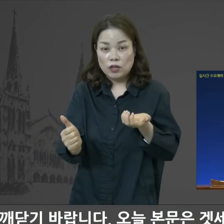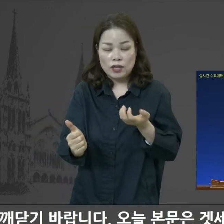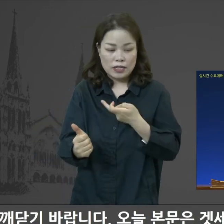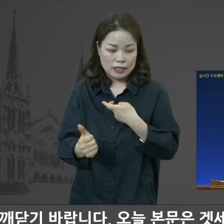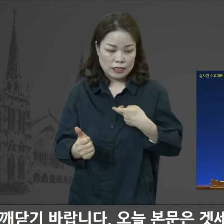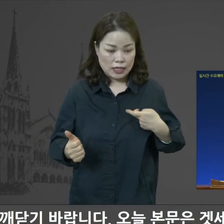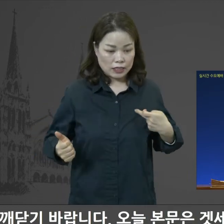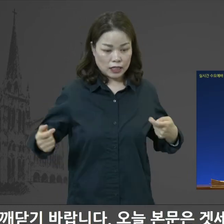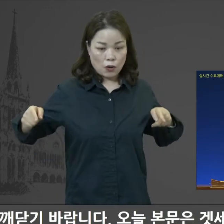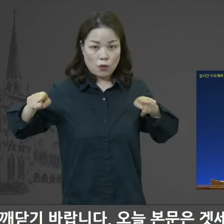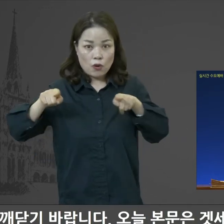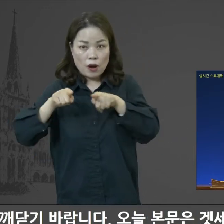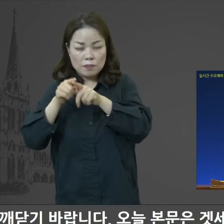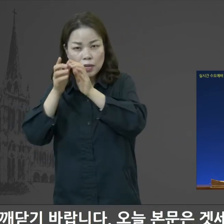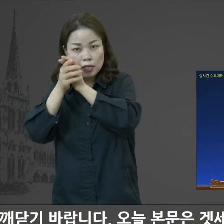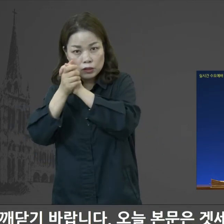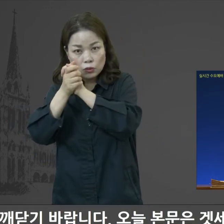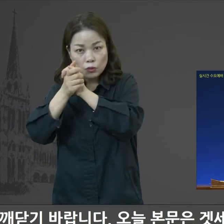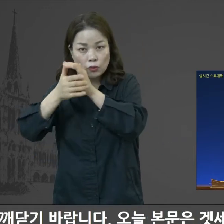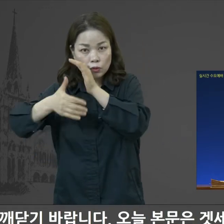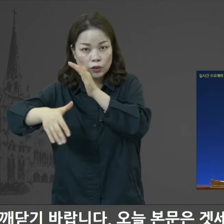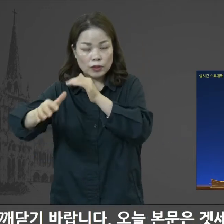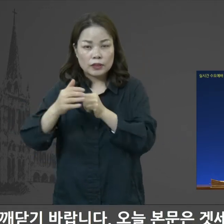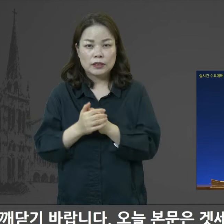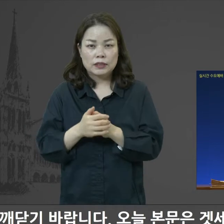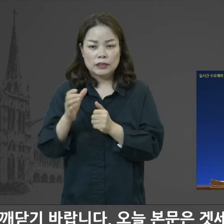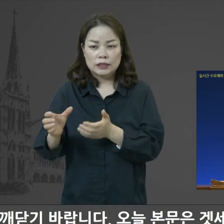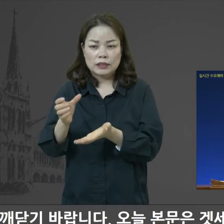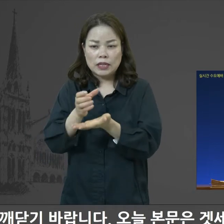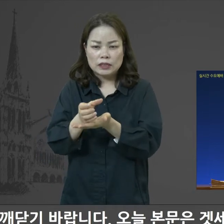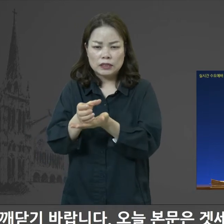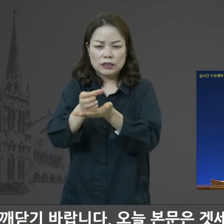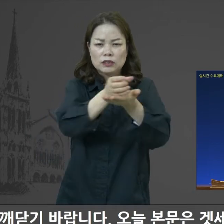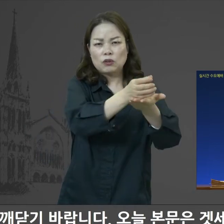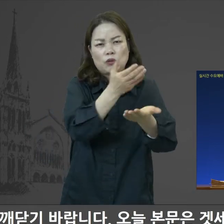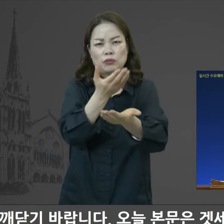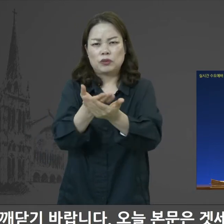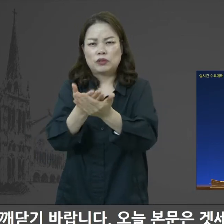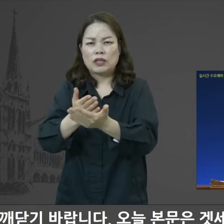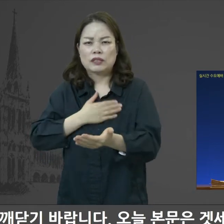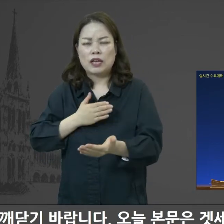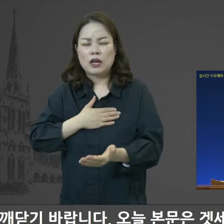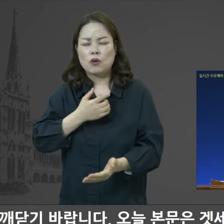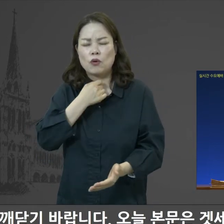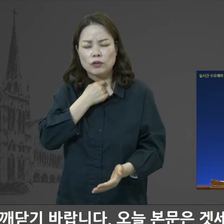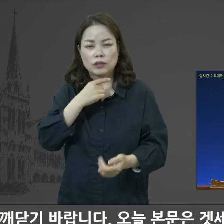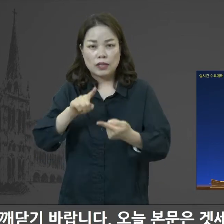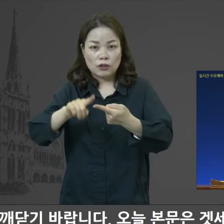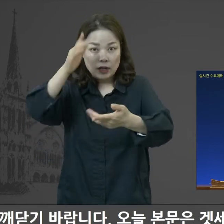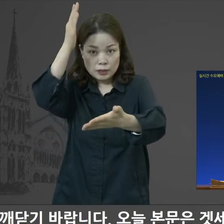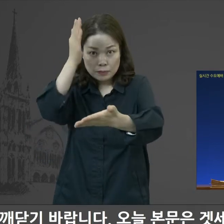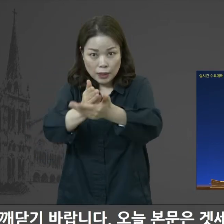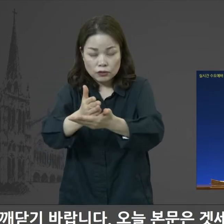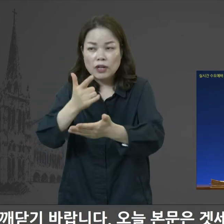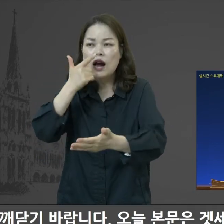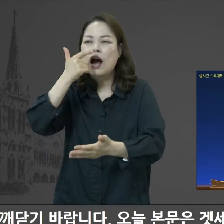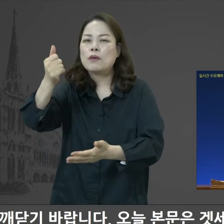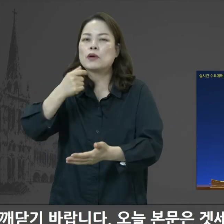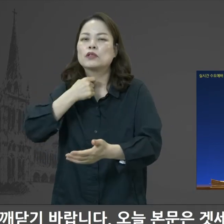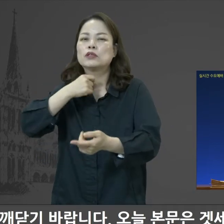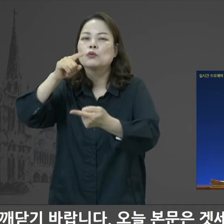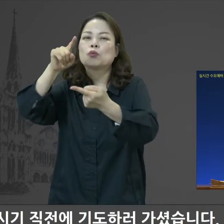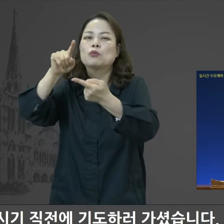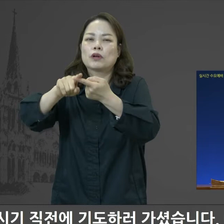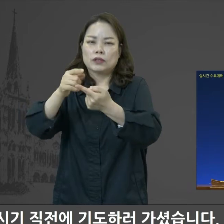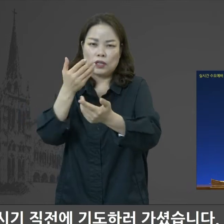기도하러 가셨습니다. 그 기도 중에 이 잔을 내게서 옮기시옵소서, 그러나 나의 원대로 마시고 아버지의 원대로